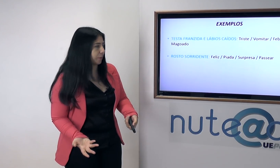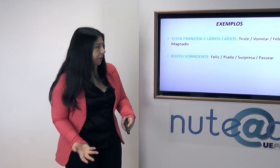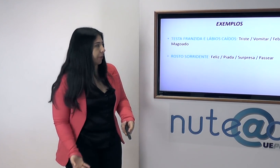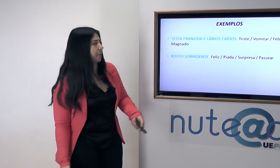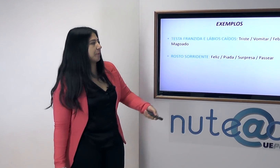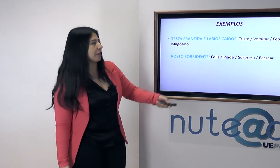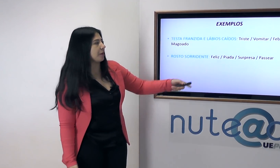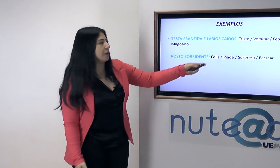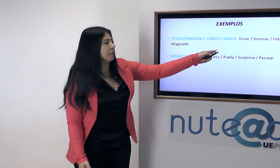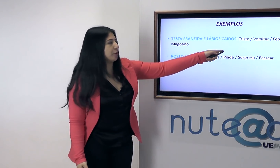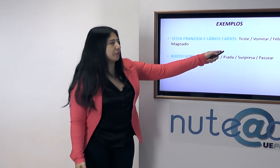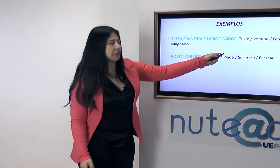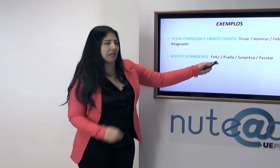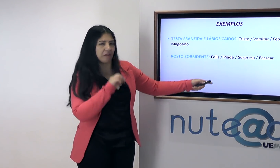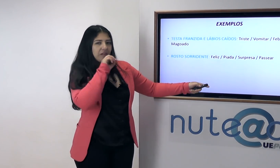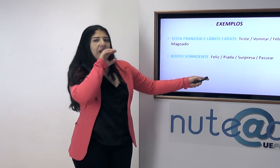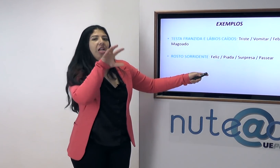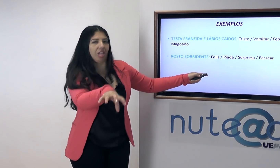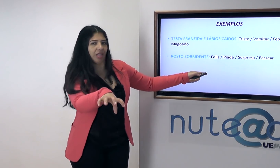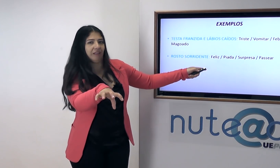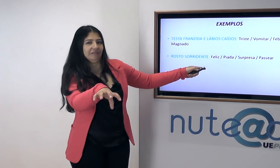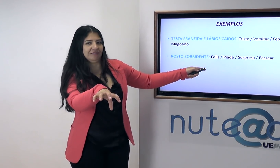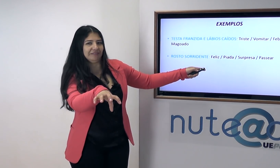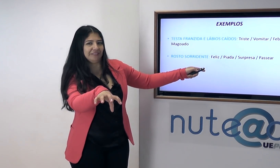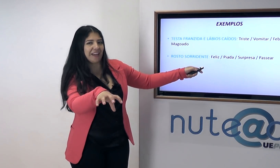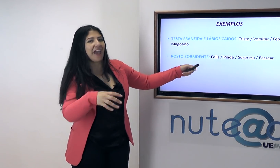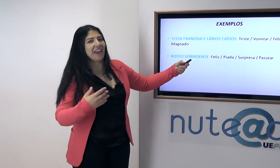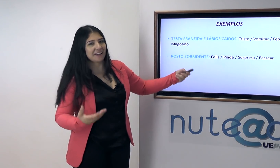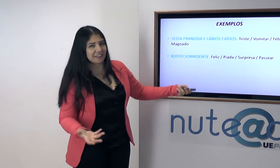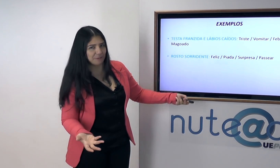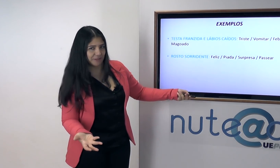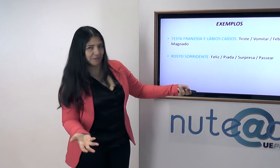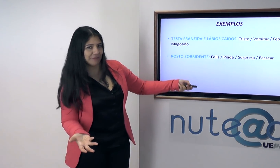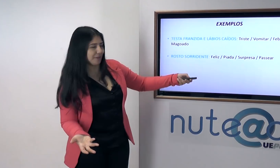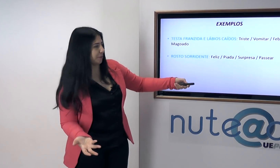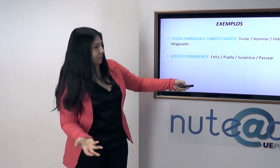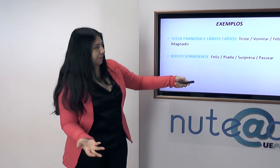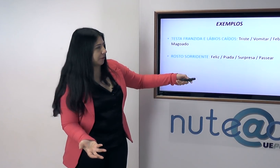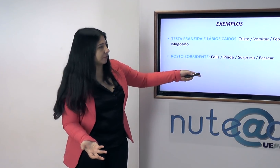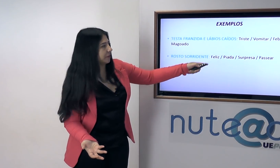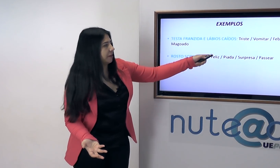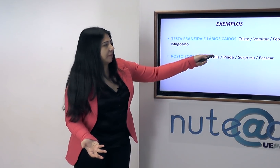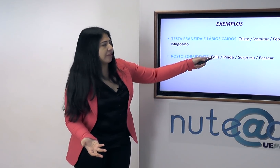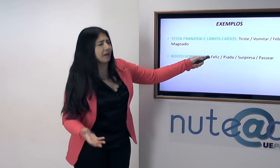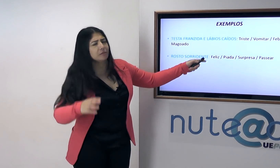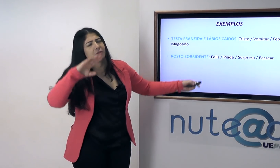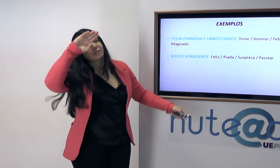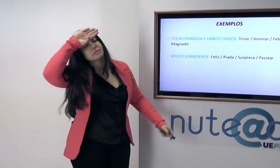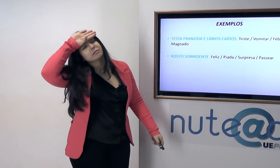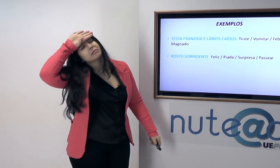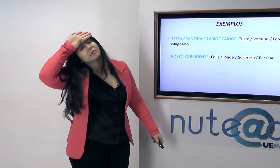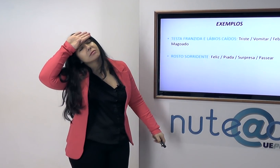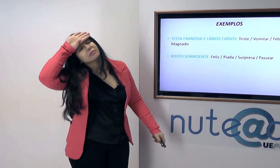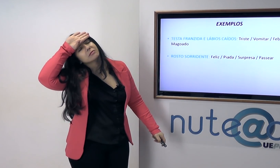corporal. Vomitar é expressão facial e corporal. Febre.